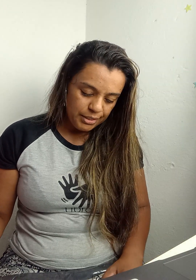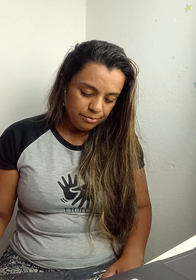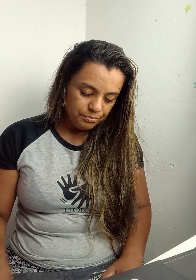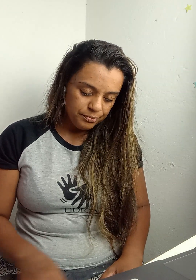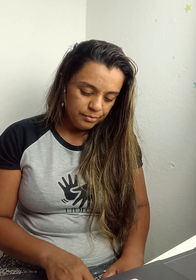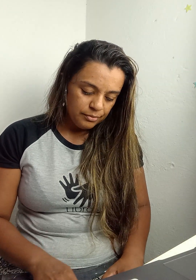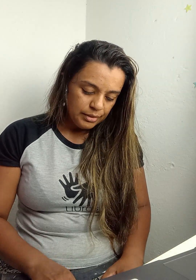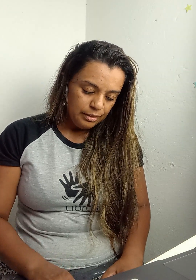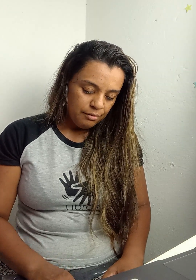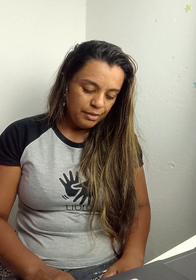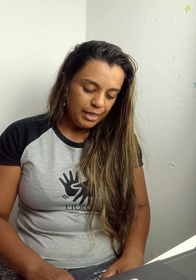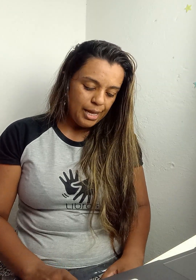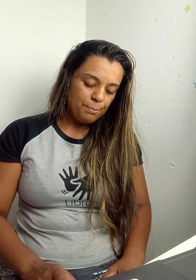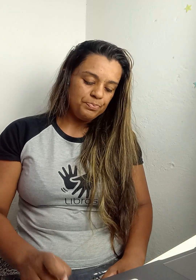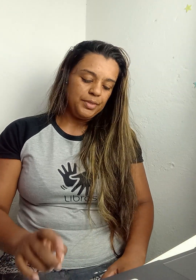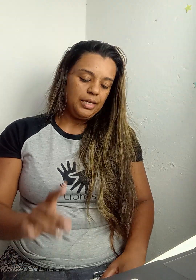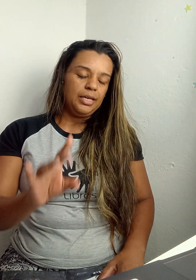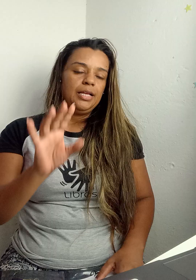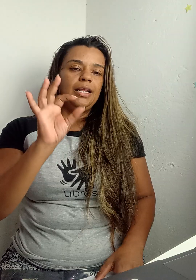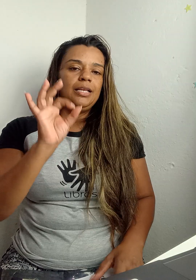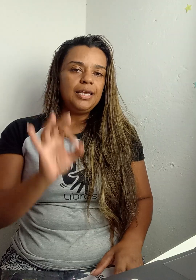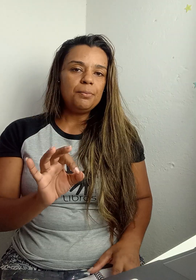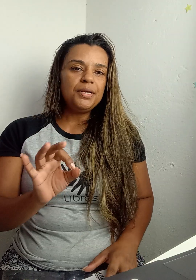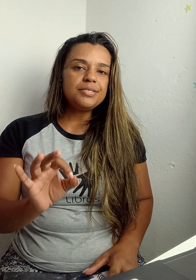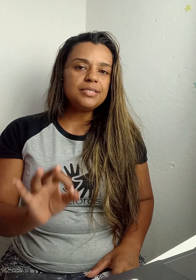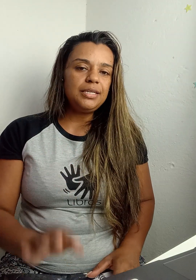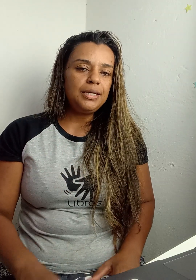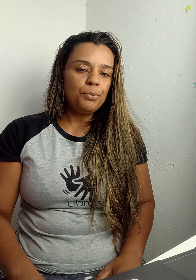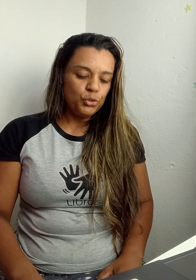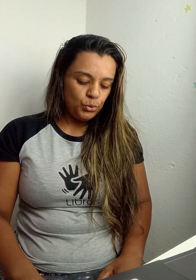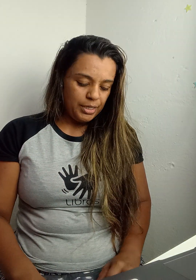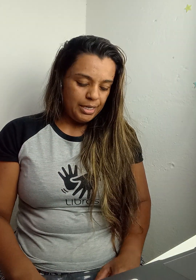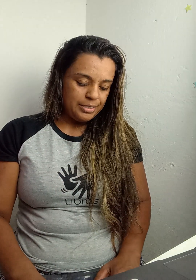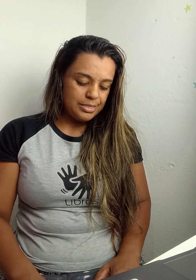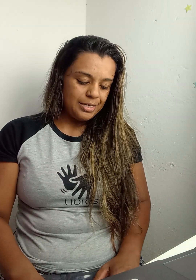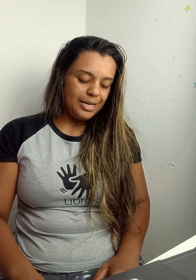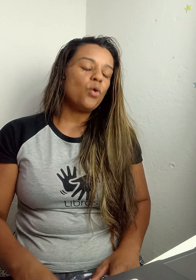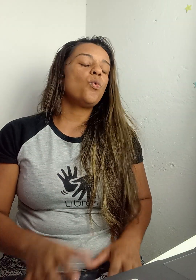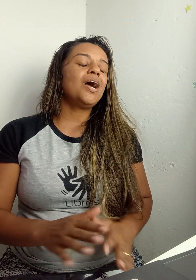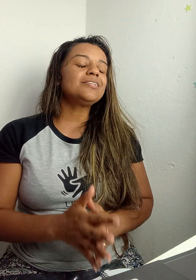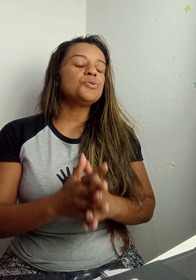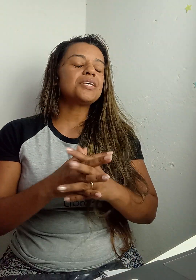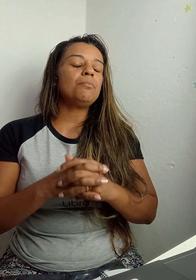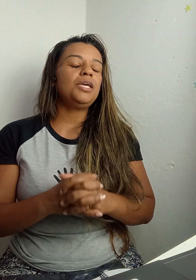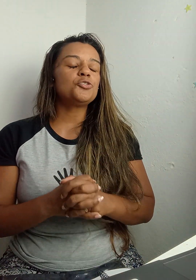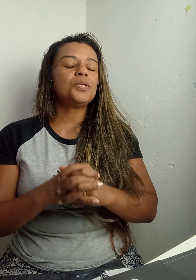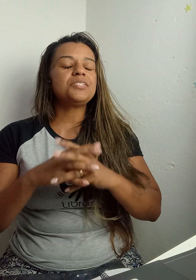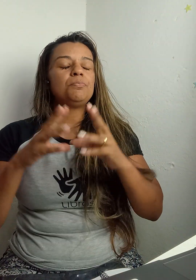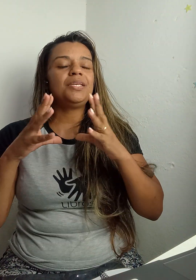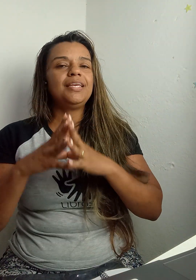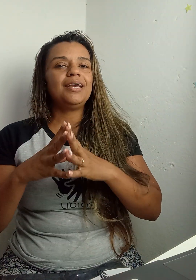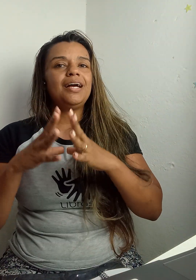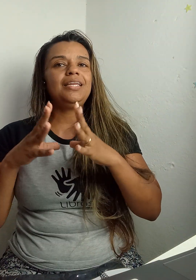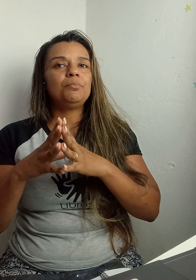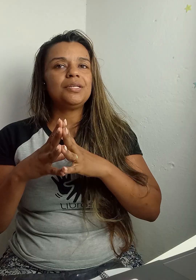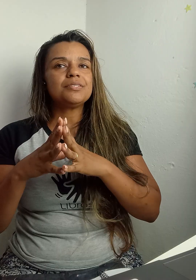Maravilha. Vai lá. Libras e português. Quais são os caminhos para se aprender a